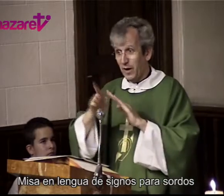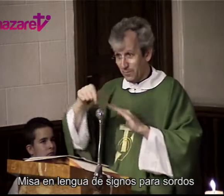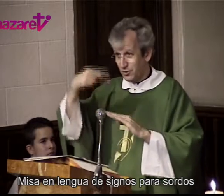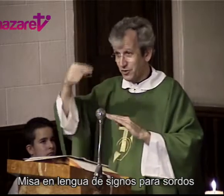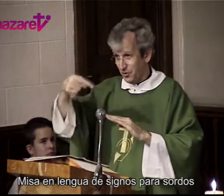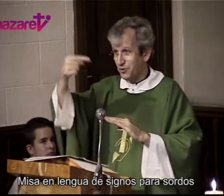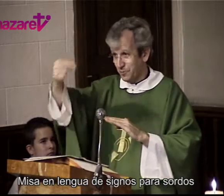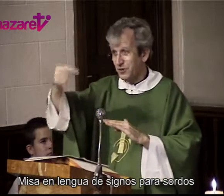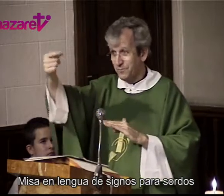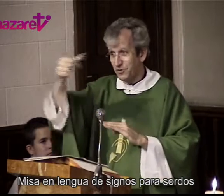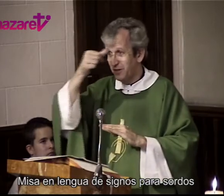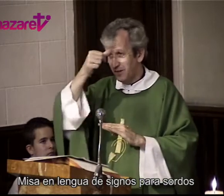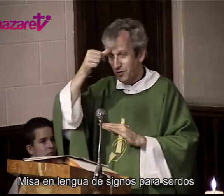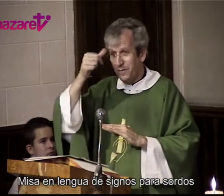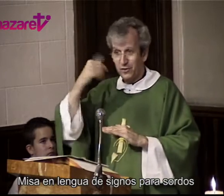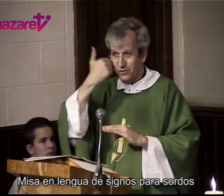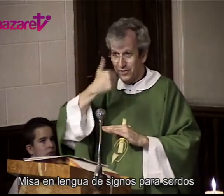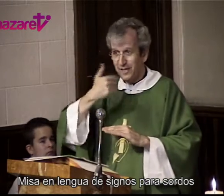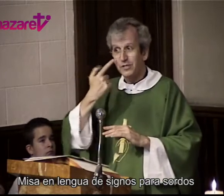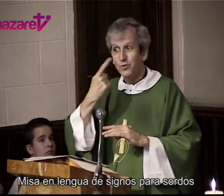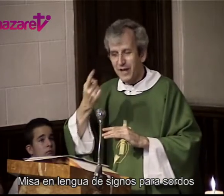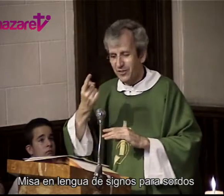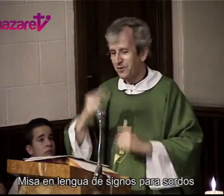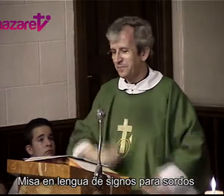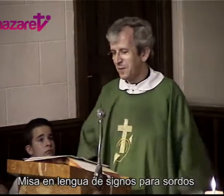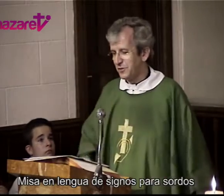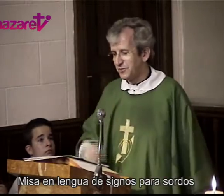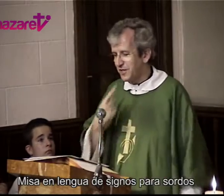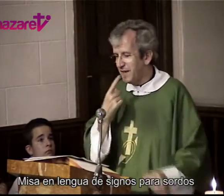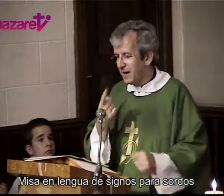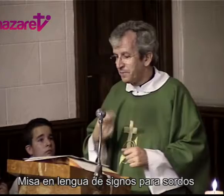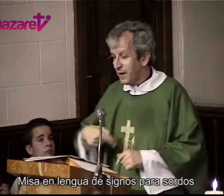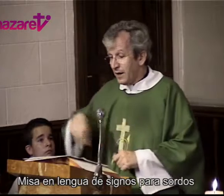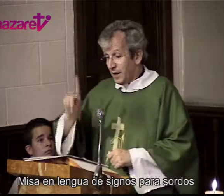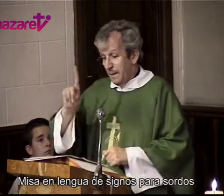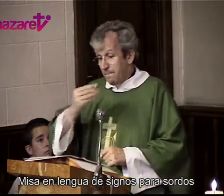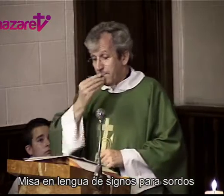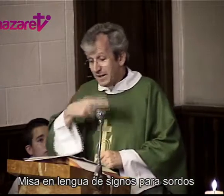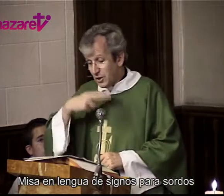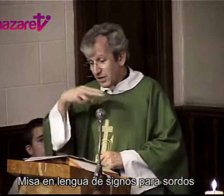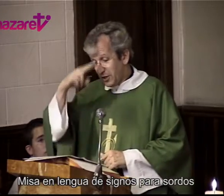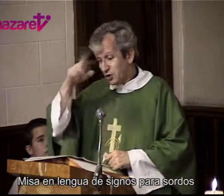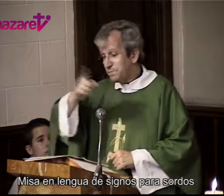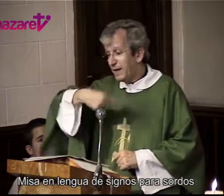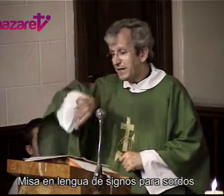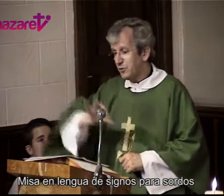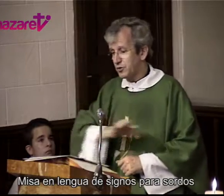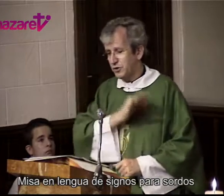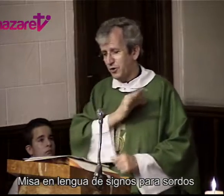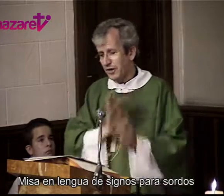continuaremos los próximos domingos escuchando, pues nos decía: bendito sea Dios Padre de nuestro Señor